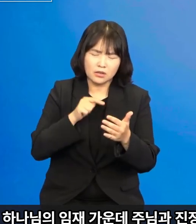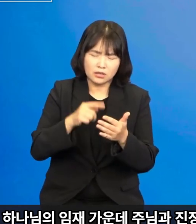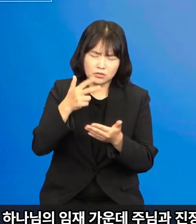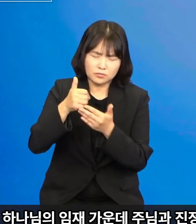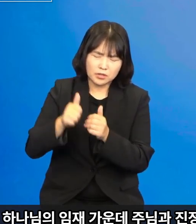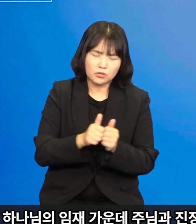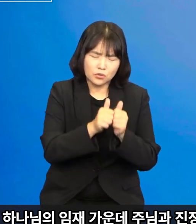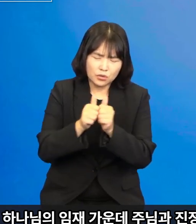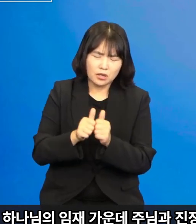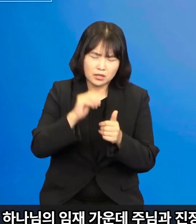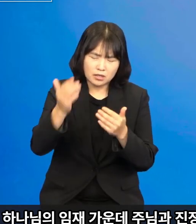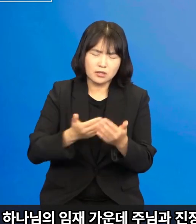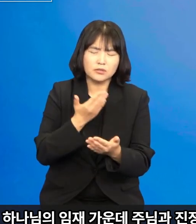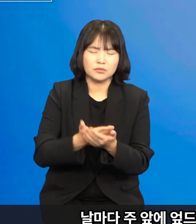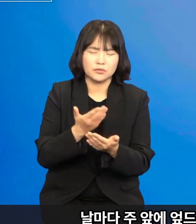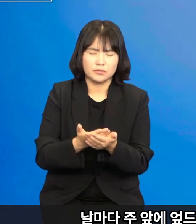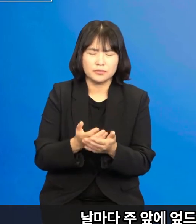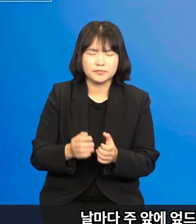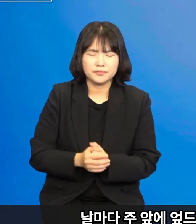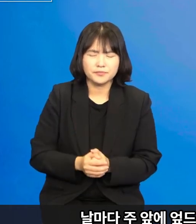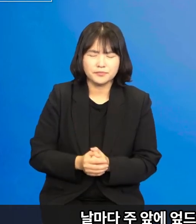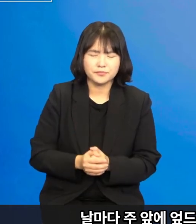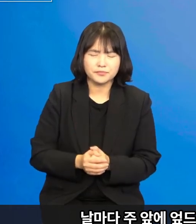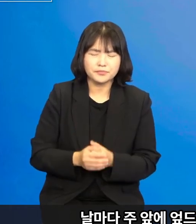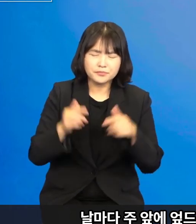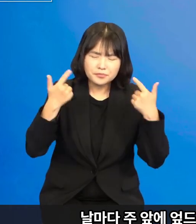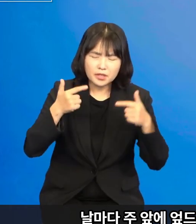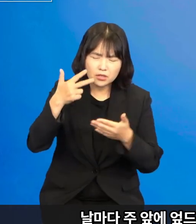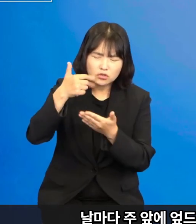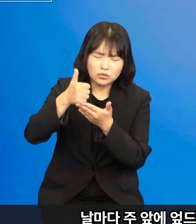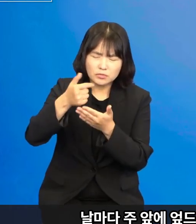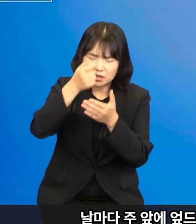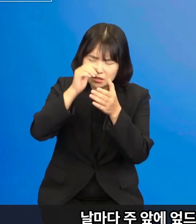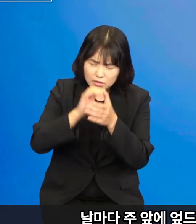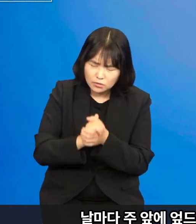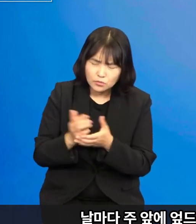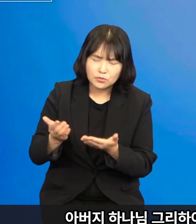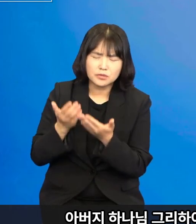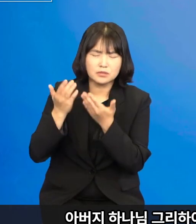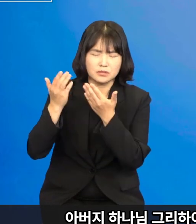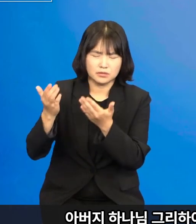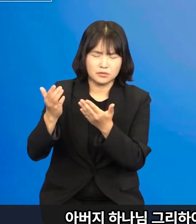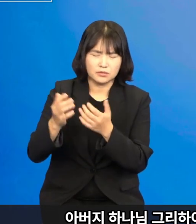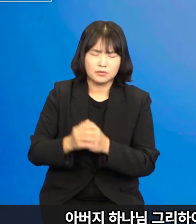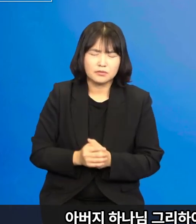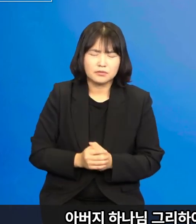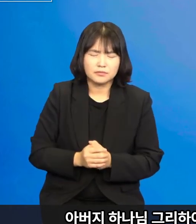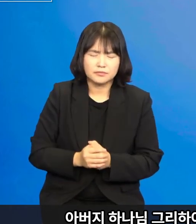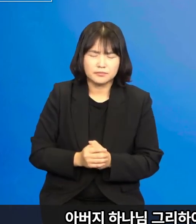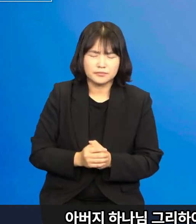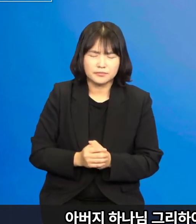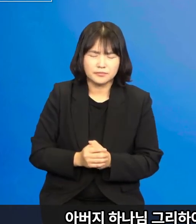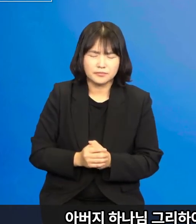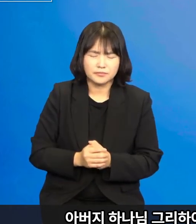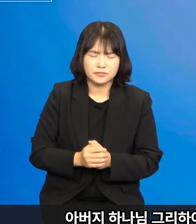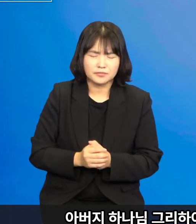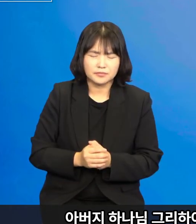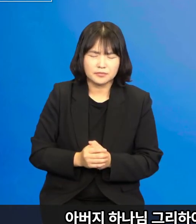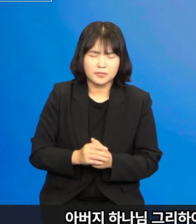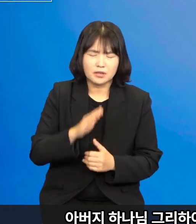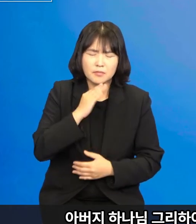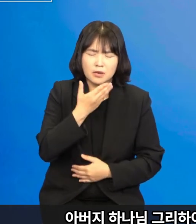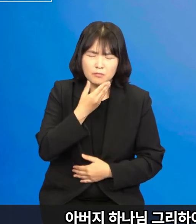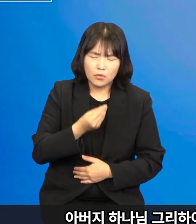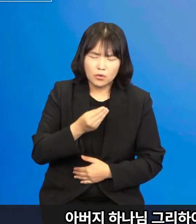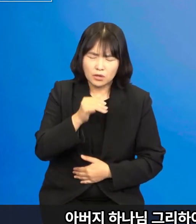살아가게 하여 주시옵소서. 날마다 주 앞에 엎드리게 하시고 기도하게 하시고 아버지 하나님, 그리하여 참으로 복된